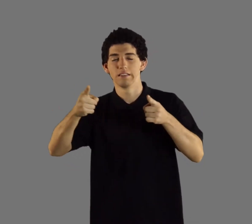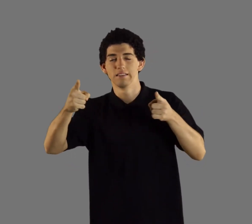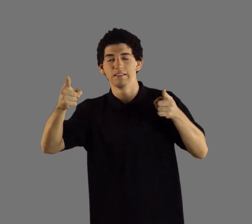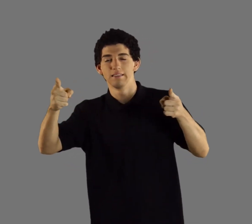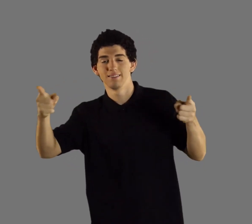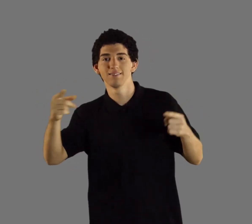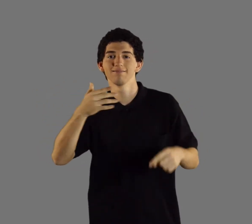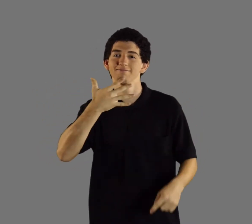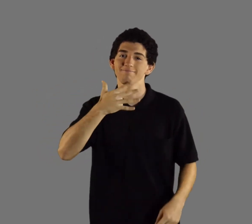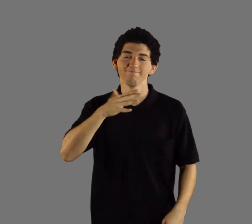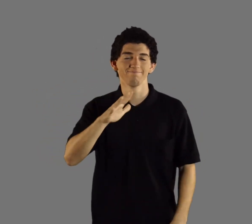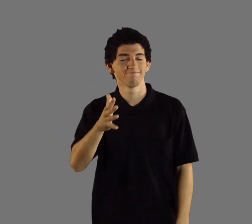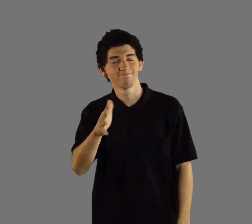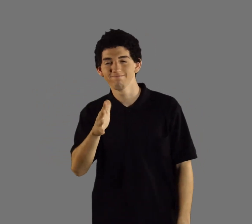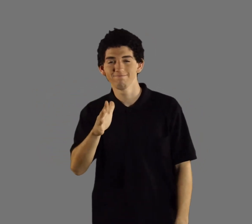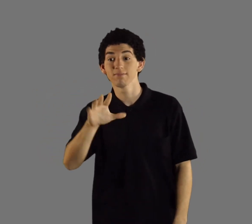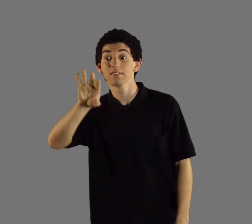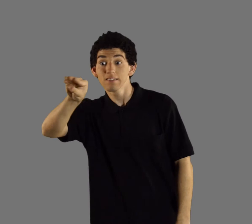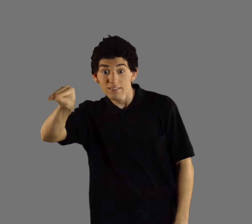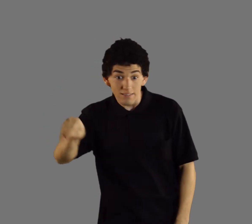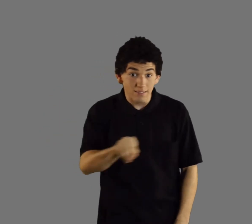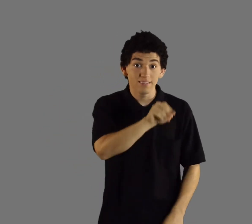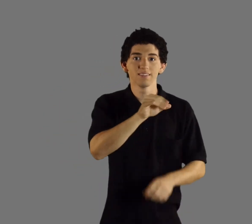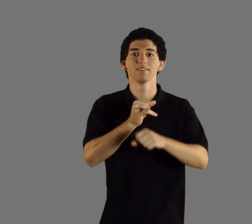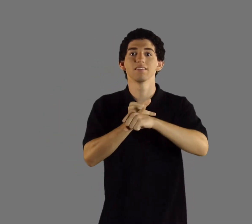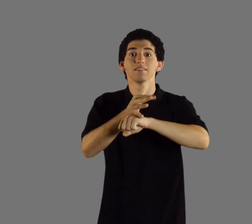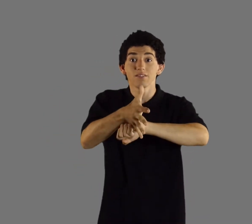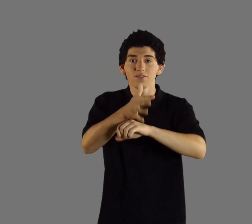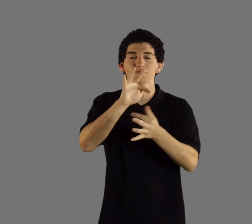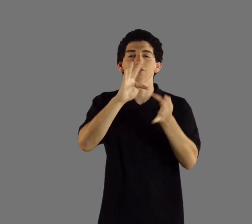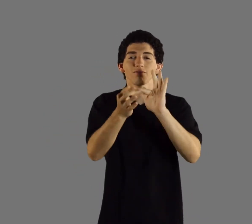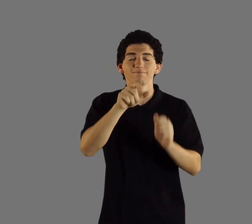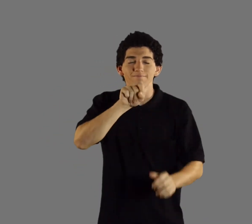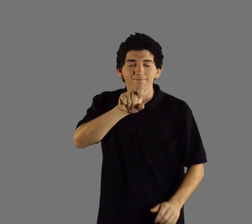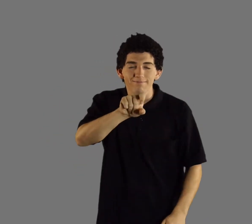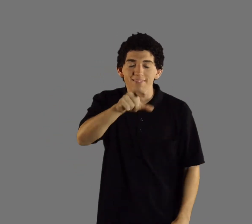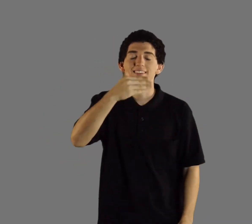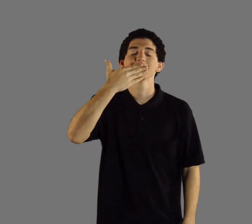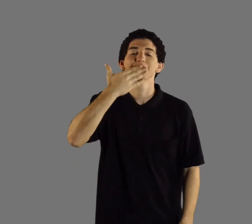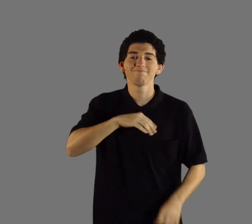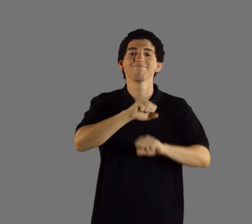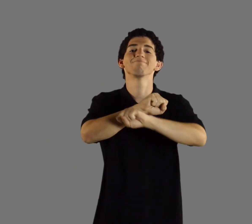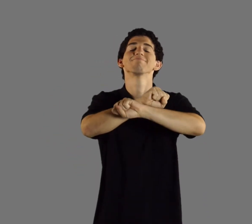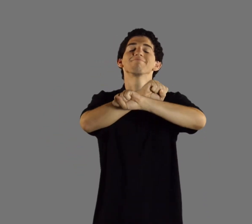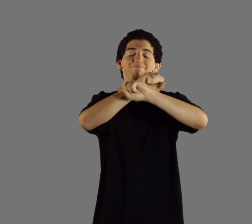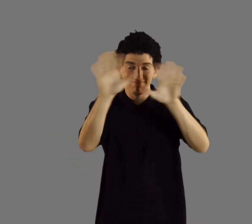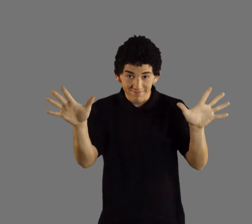menos. Los conceptos de la historia te traemos al inicio como una forma de explicarte para que puedas comprender con mayor claridad.